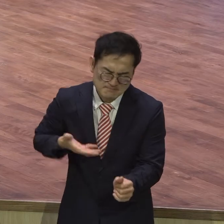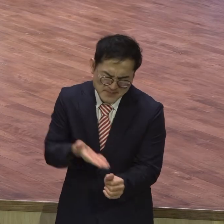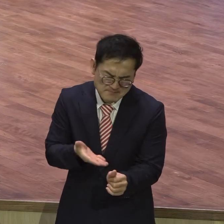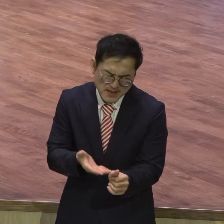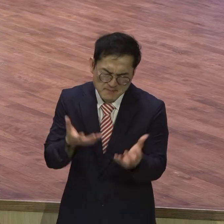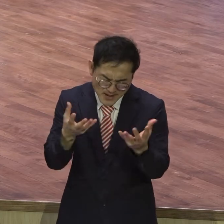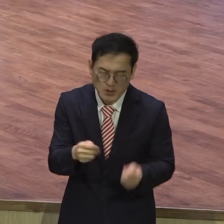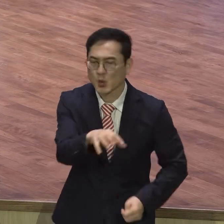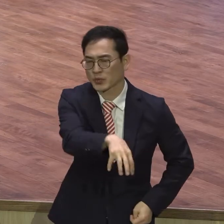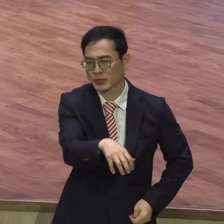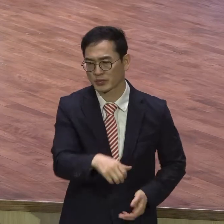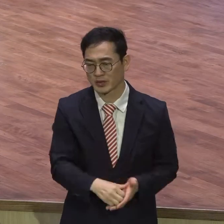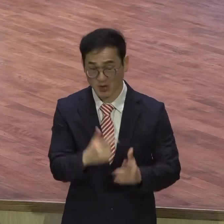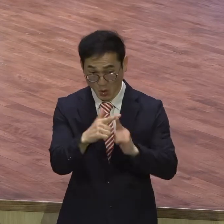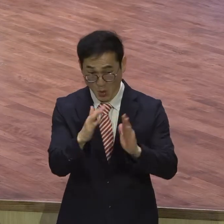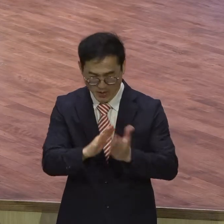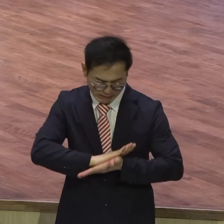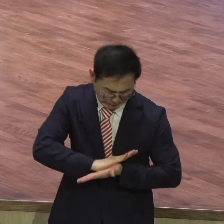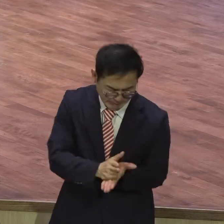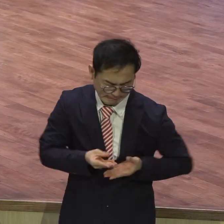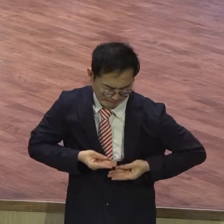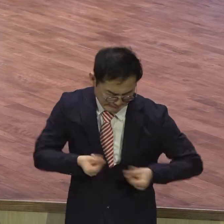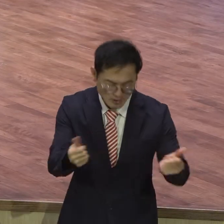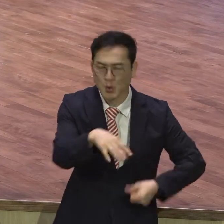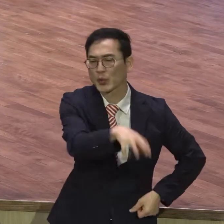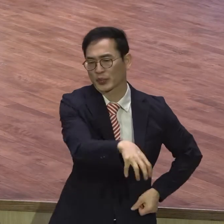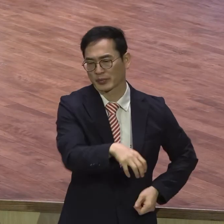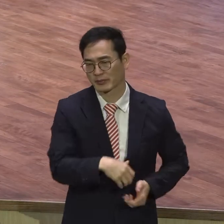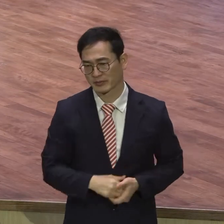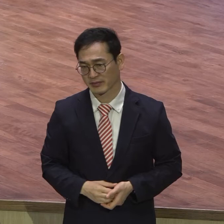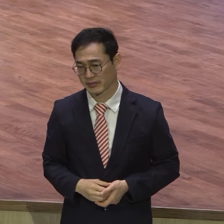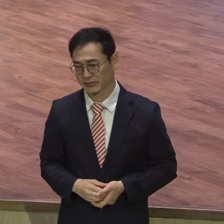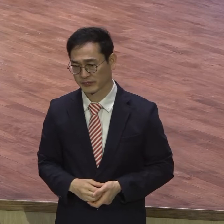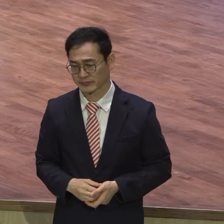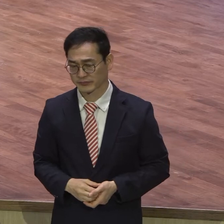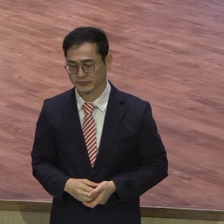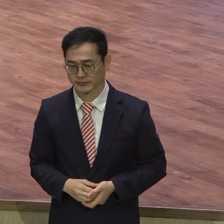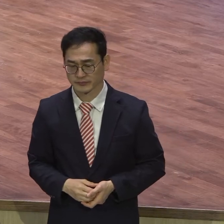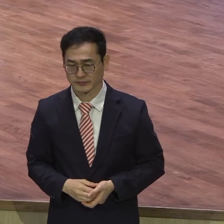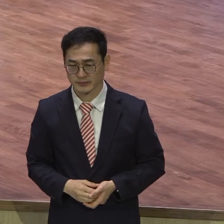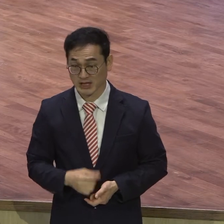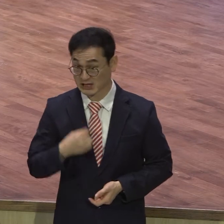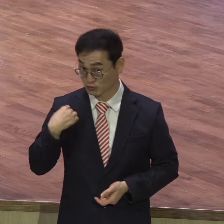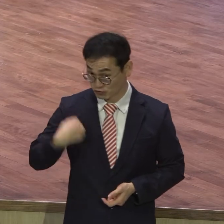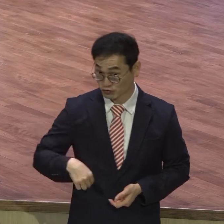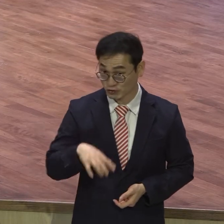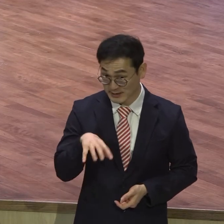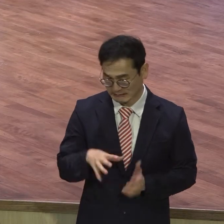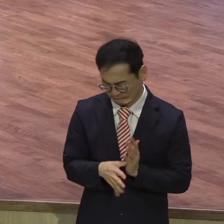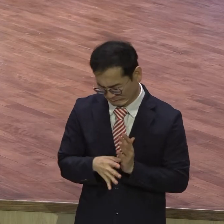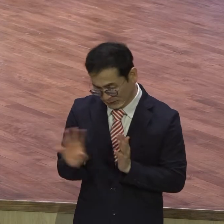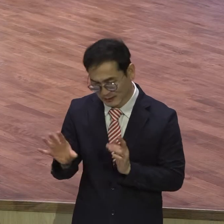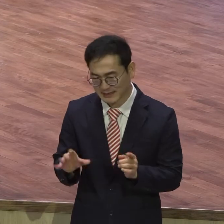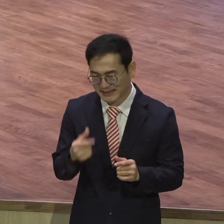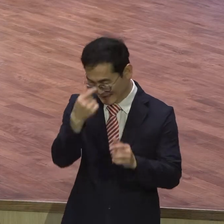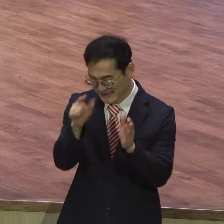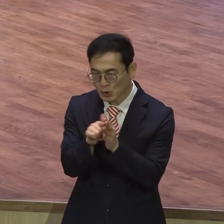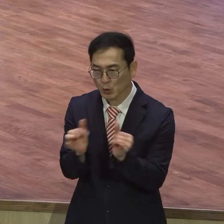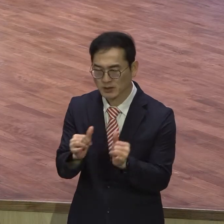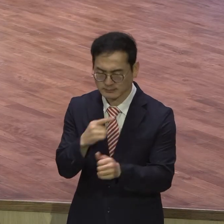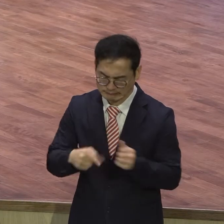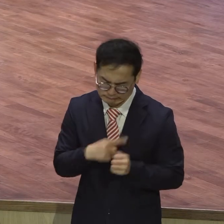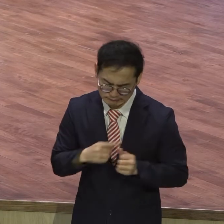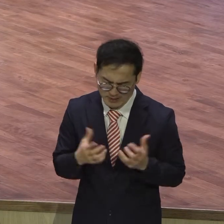가장 교회를 말살시키고 그냥 다 풀태 없었던 가장 중국에서도 가장 기독교를 많이 핍박한 그